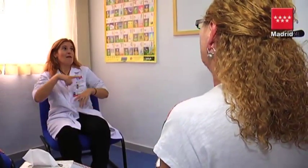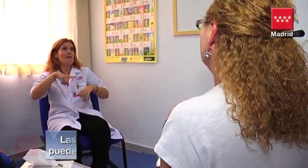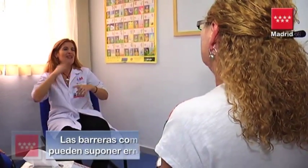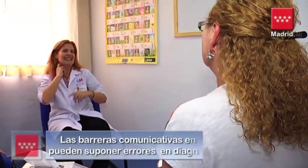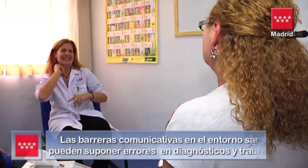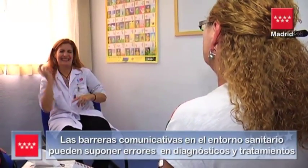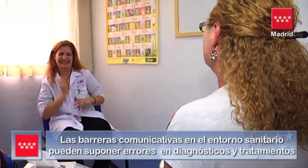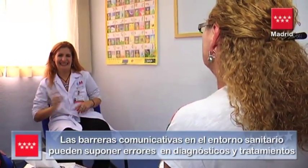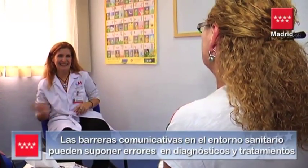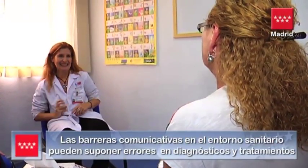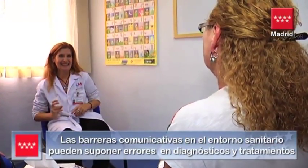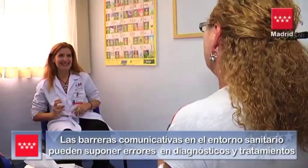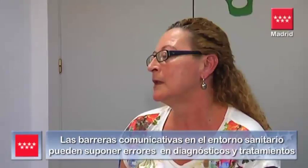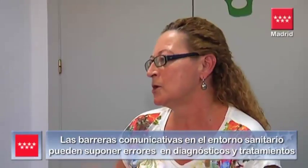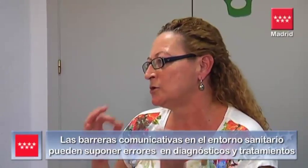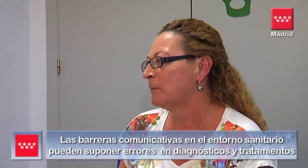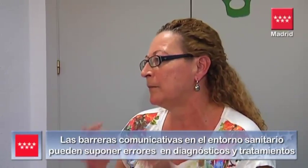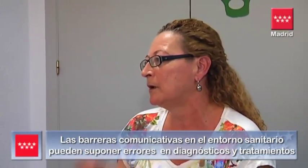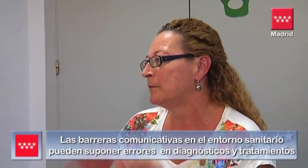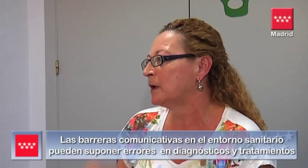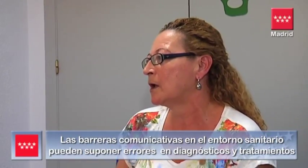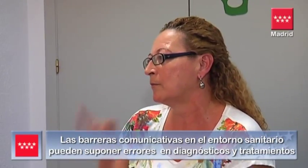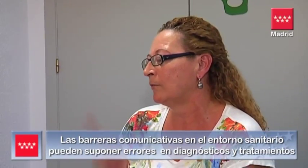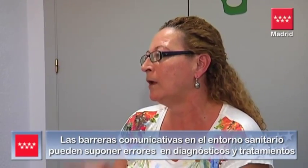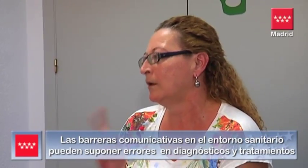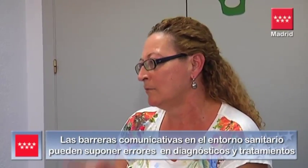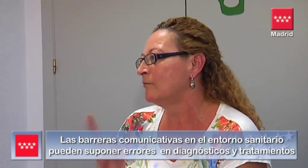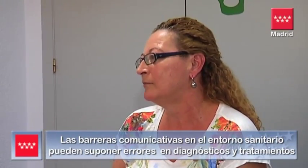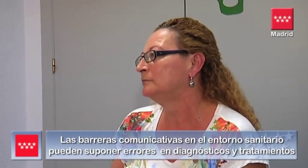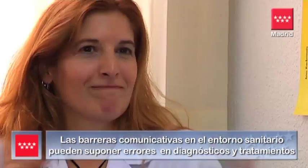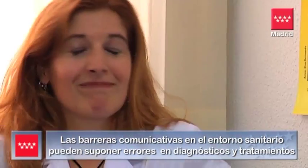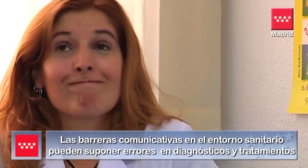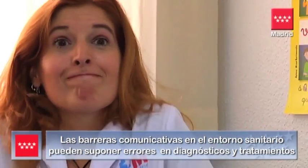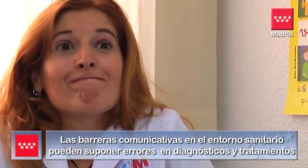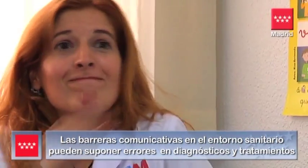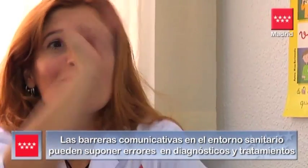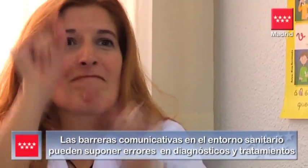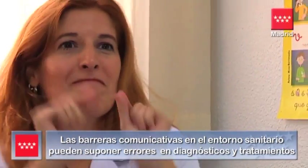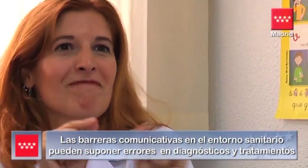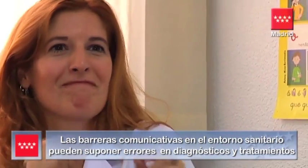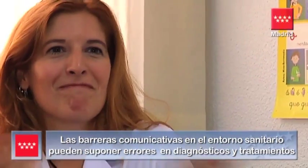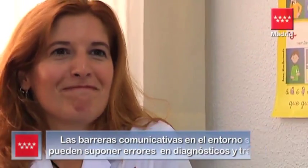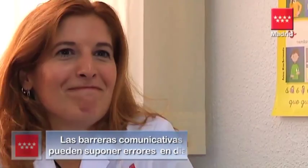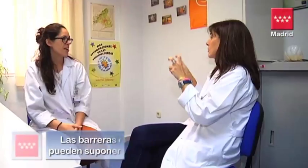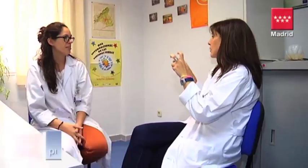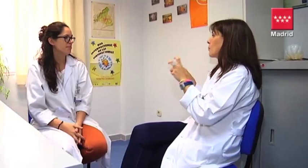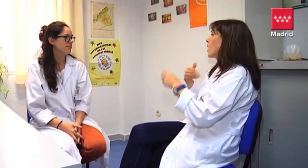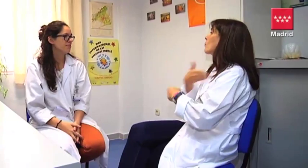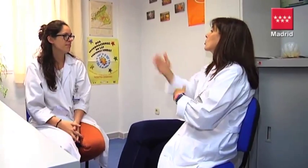barreras de comunicación o al menos minimizarlas, porque en salud el lenguaje es fundamental, pero si hablamos de salud mental es mucho más